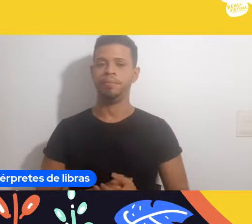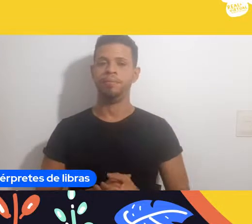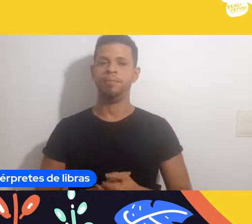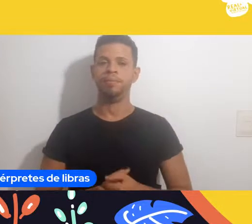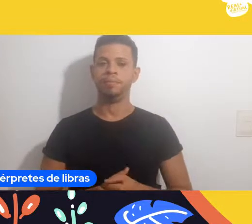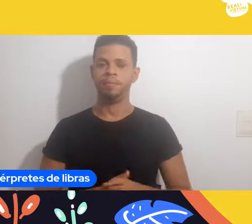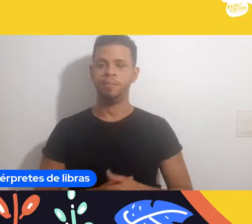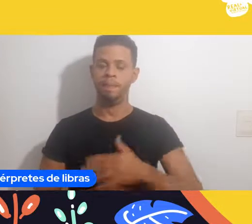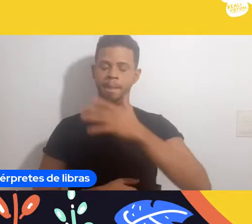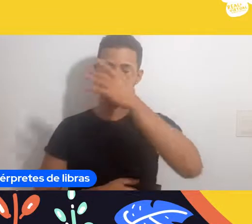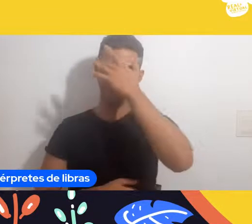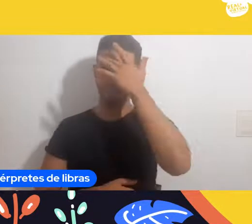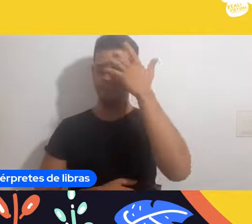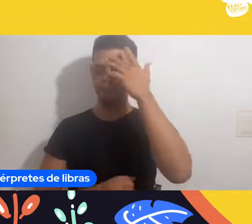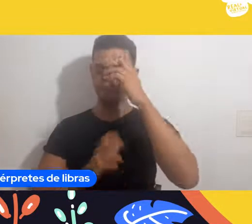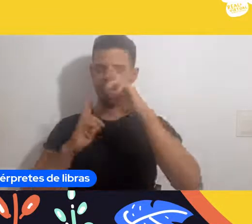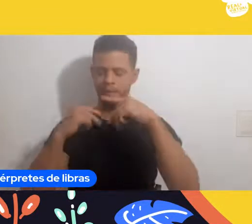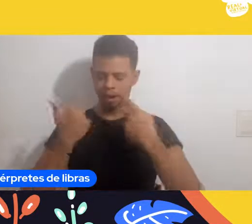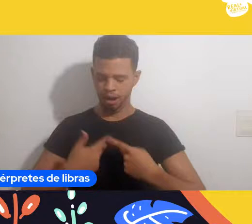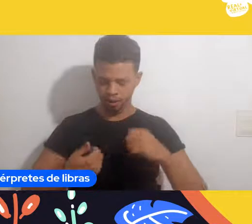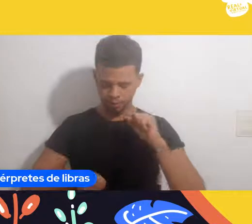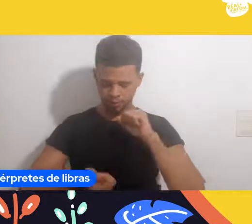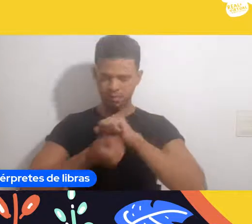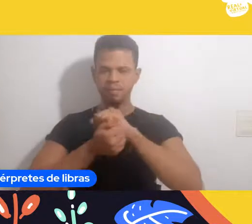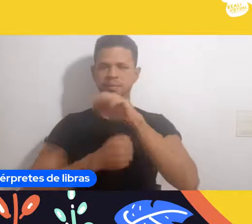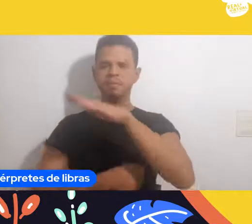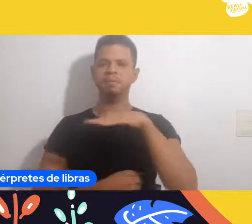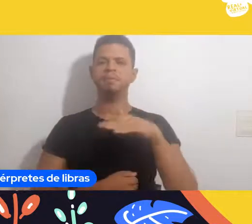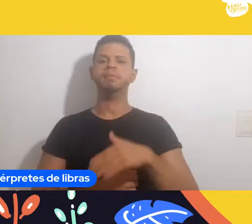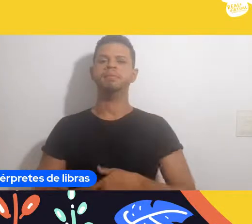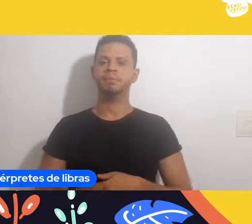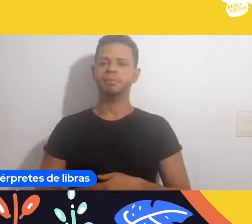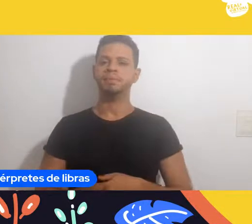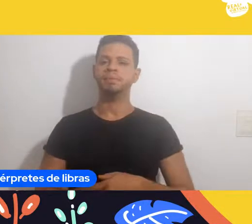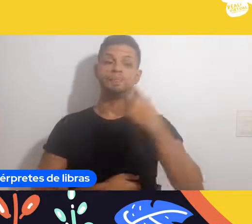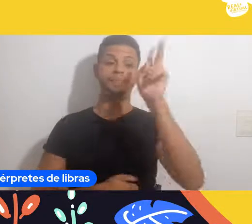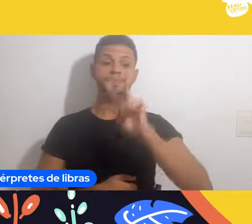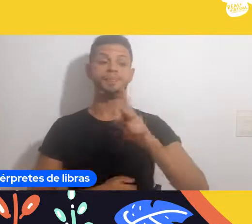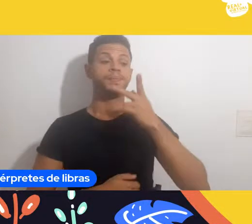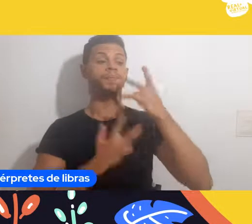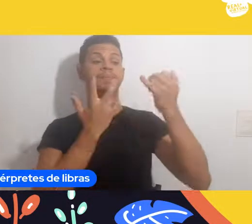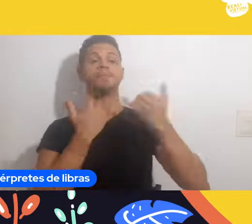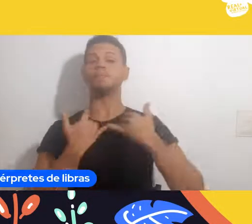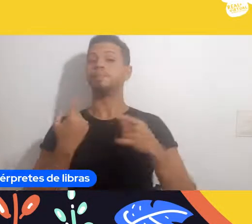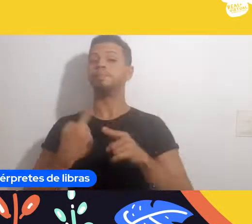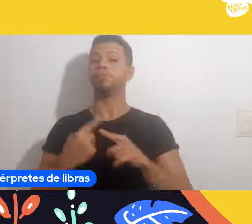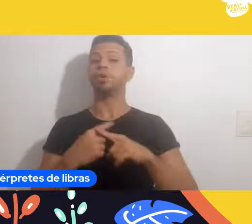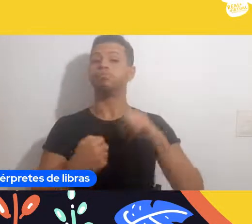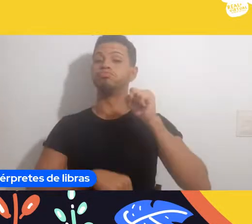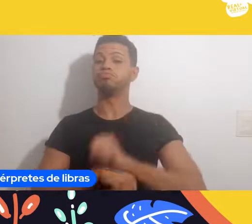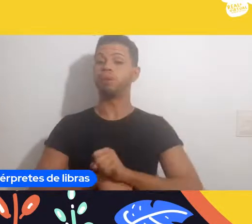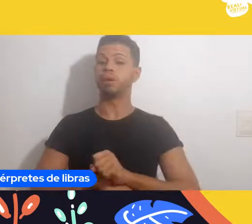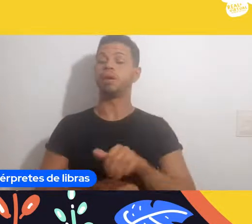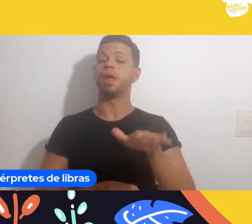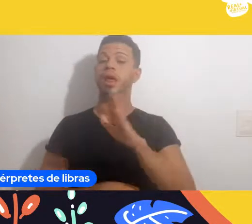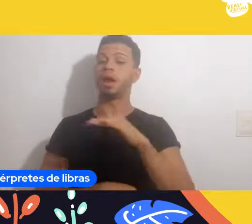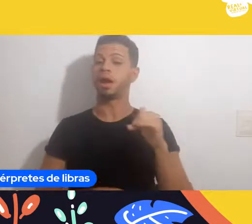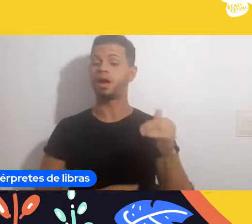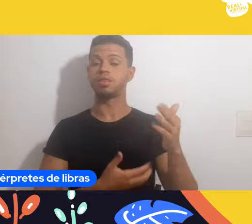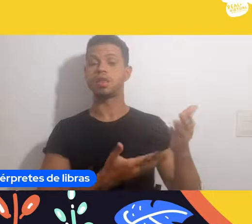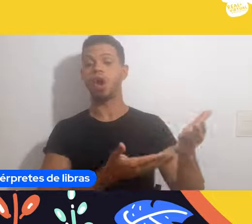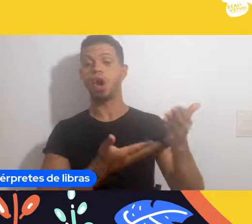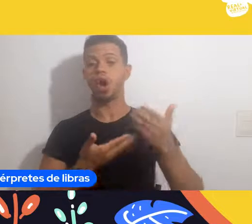pessoa junto a um espaço da infância. Uma vez você falou assim, por que não espera a criança convidar você,